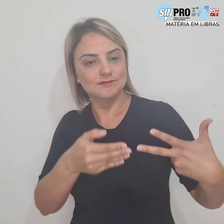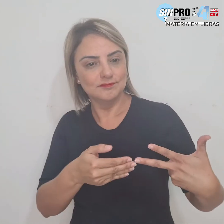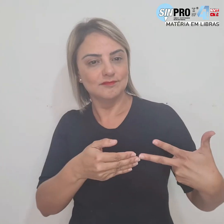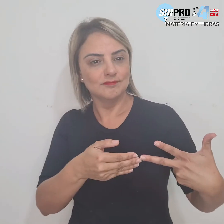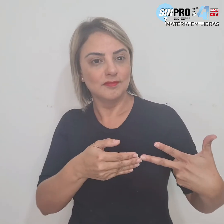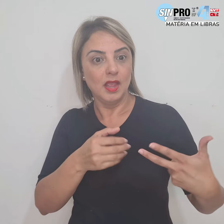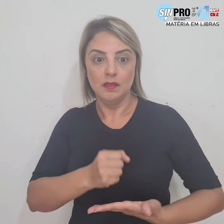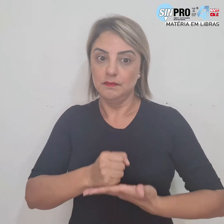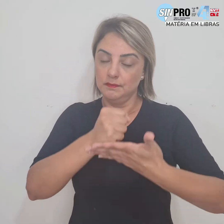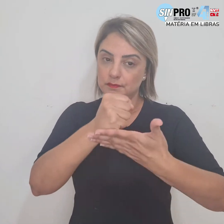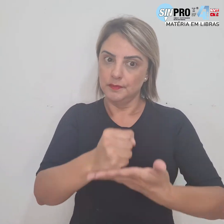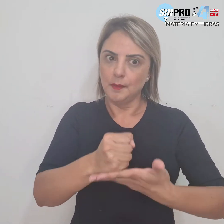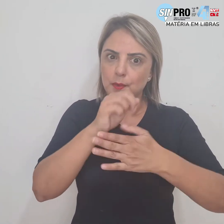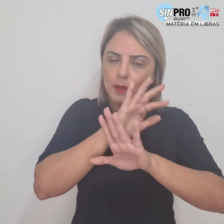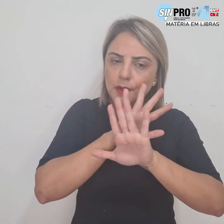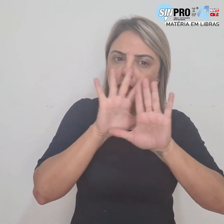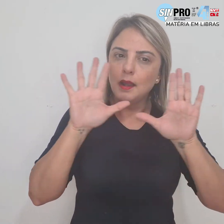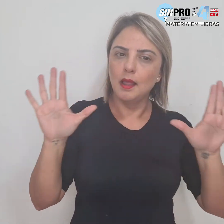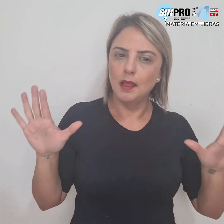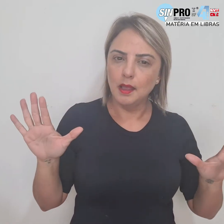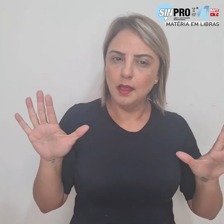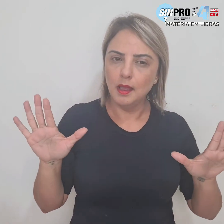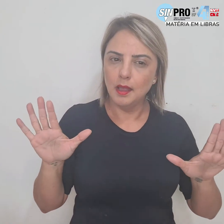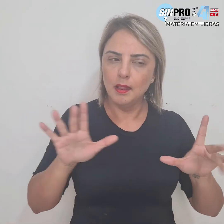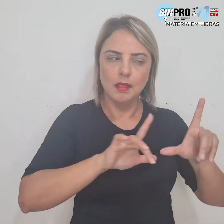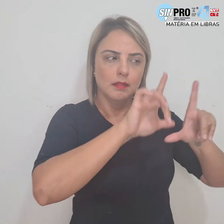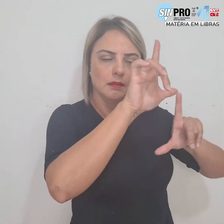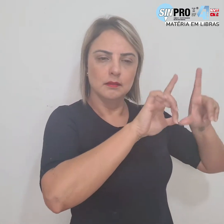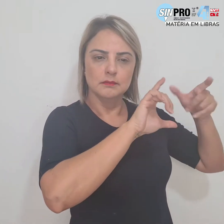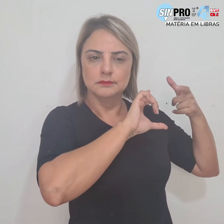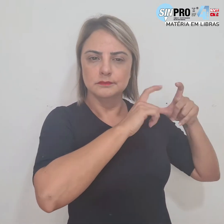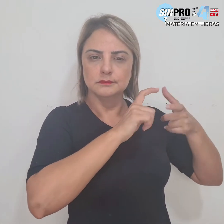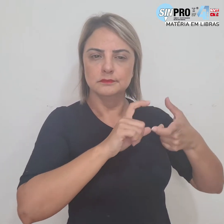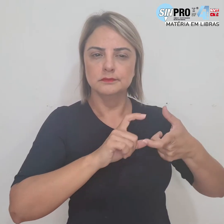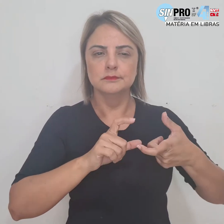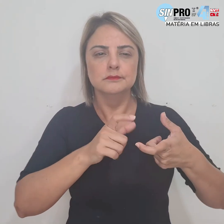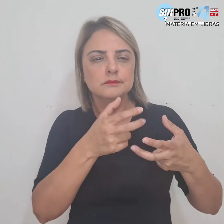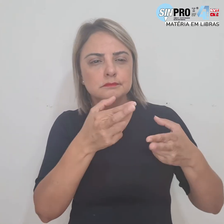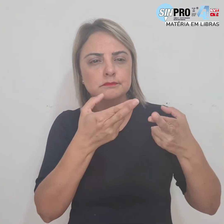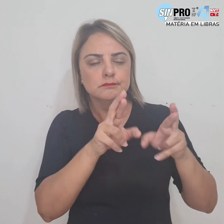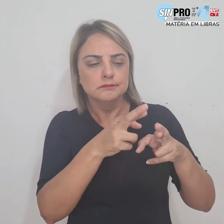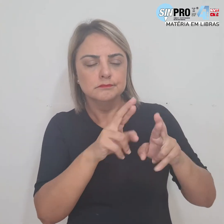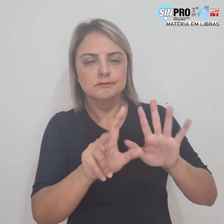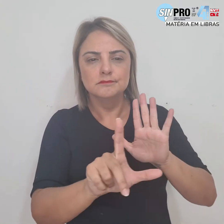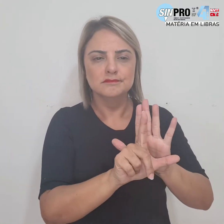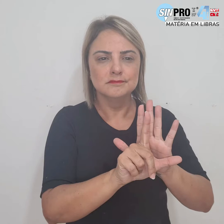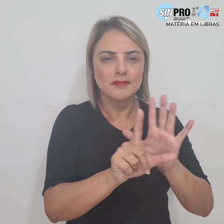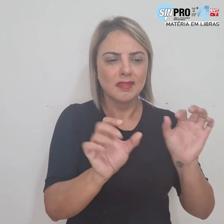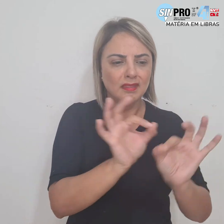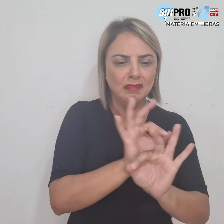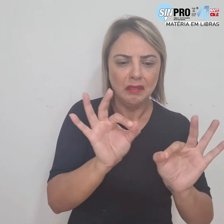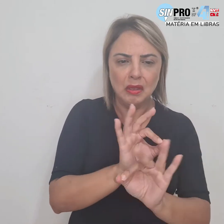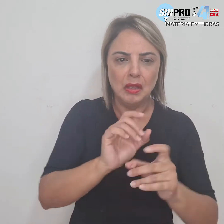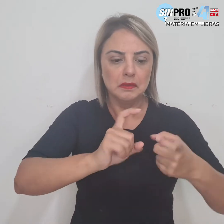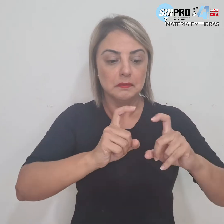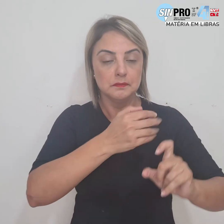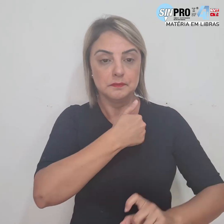públicas. Com apoio explícito da chamada mídia tradicional, a reforma administrativa desorganiza a administração